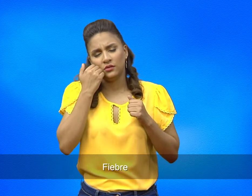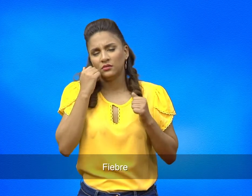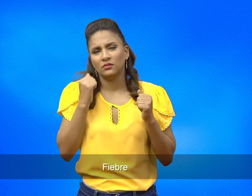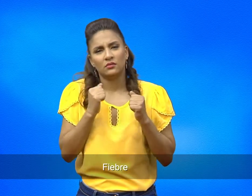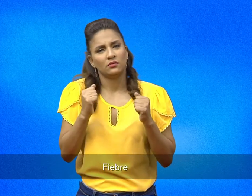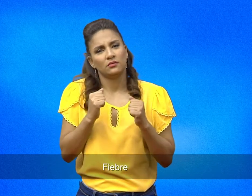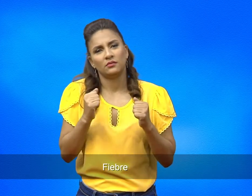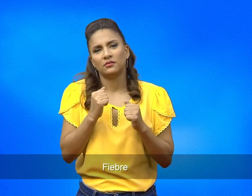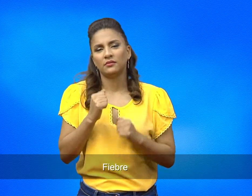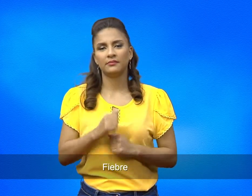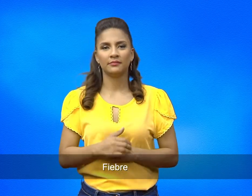fiebre